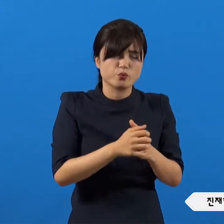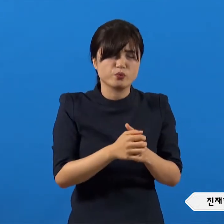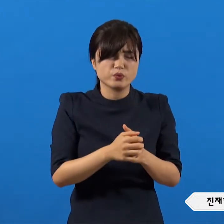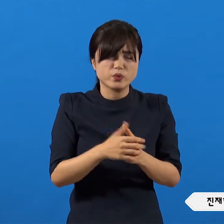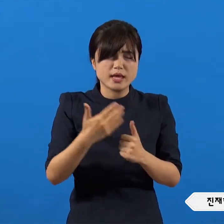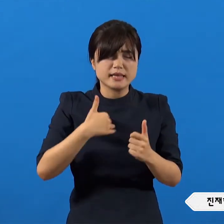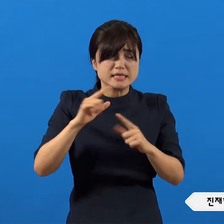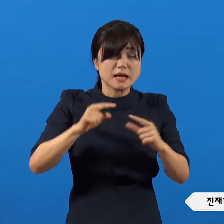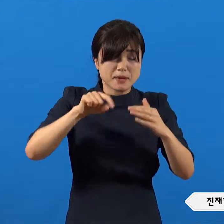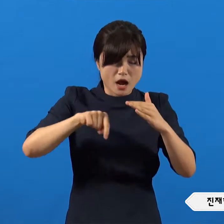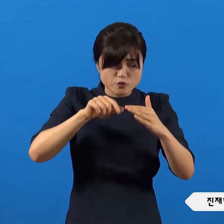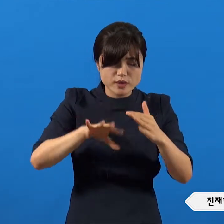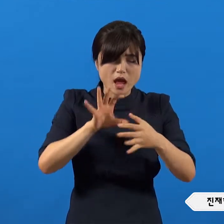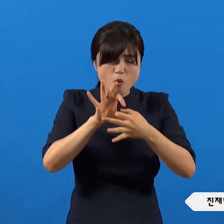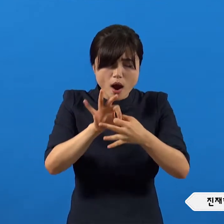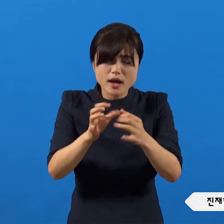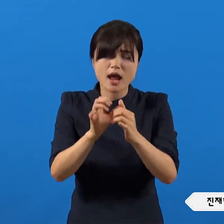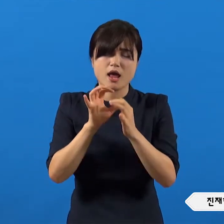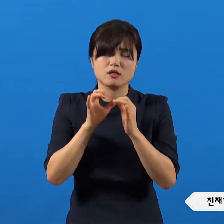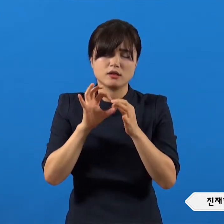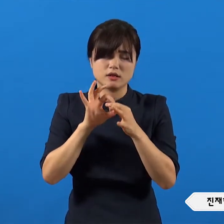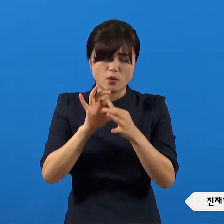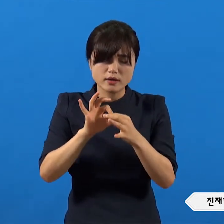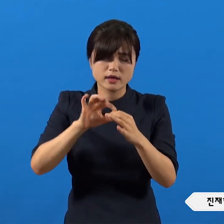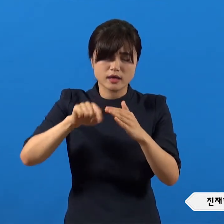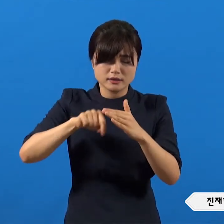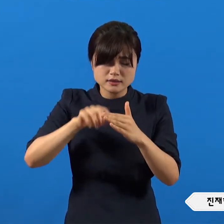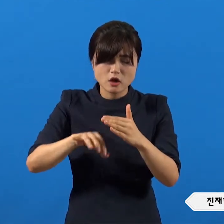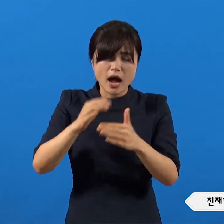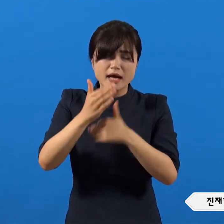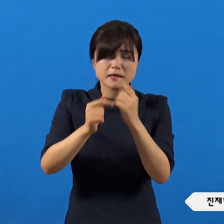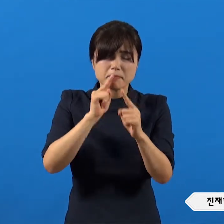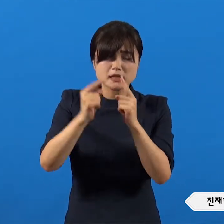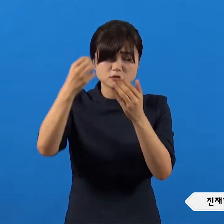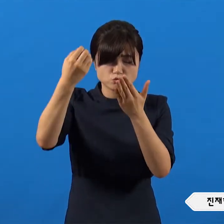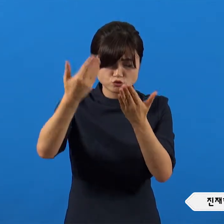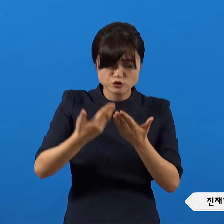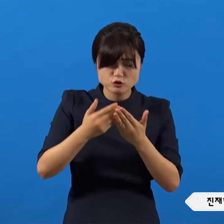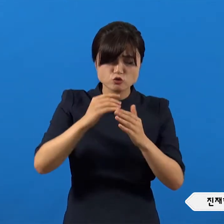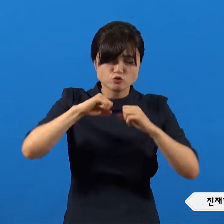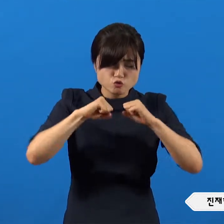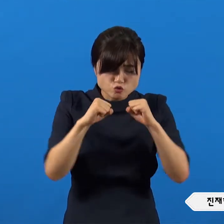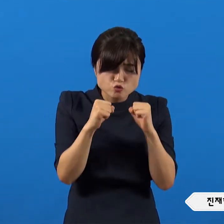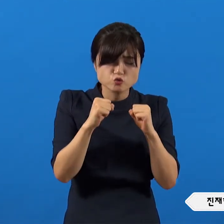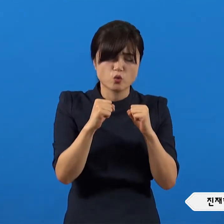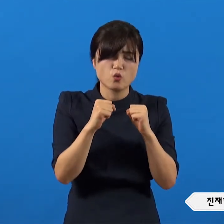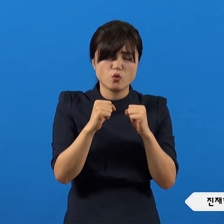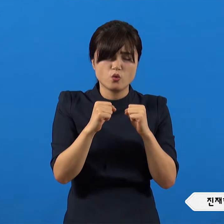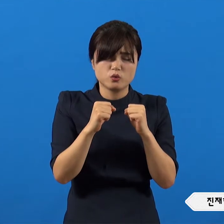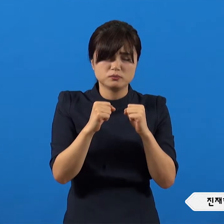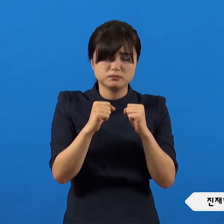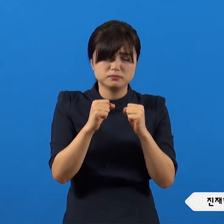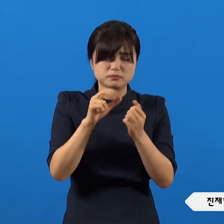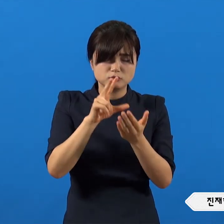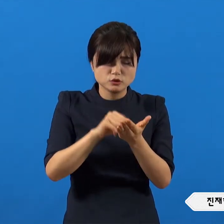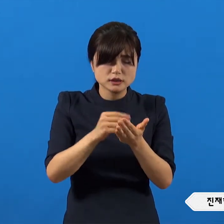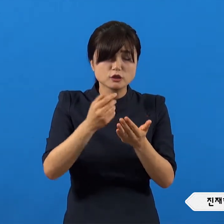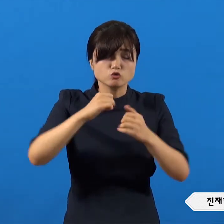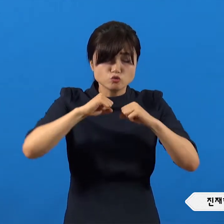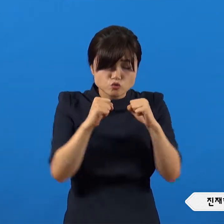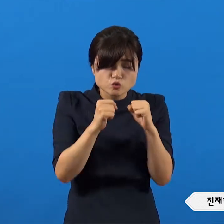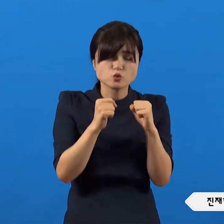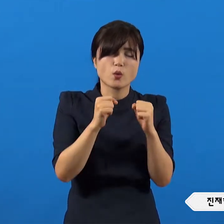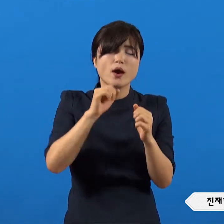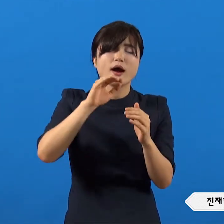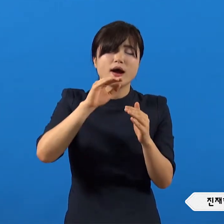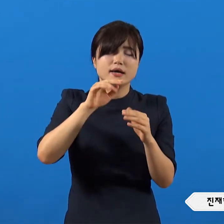삶 가운데, 관계 가운데 하나님이 말씀하시는 순종의 문제, 순종의 이슈, 순종의 자리에